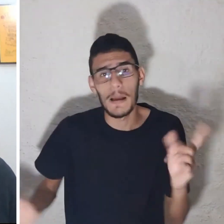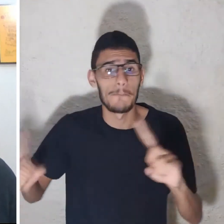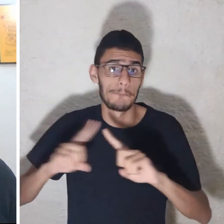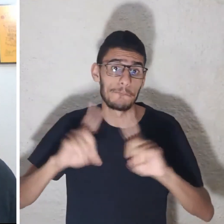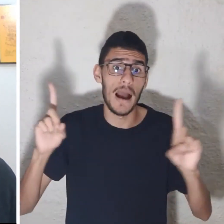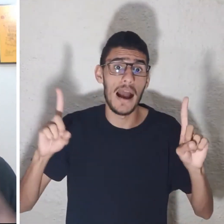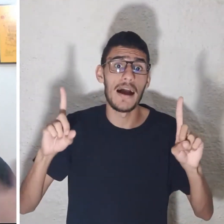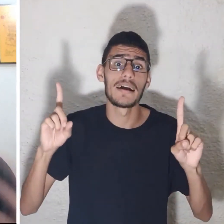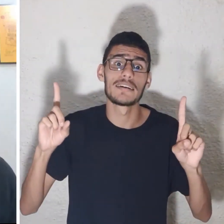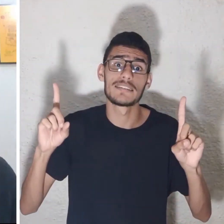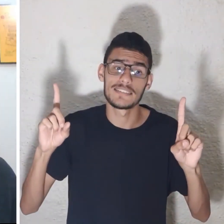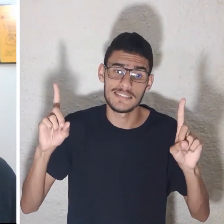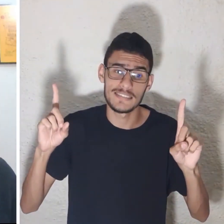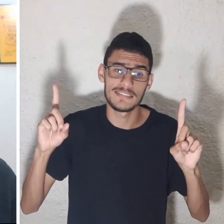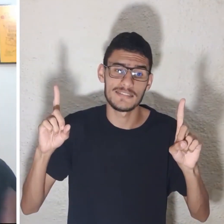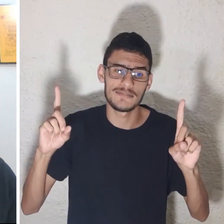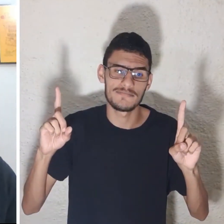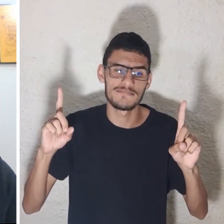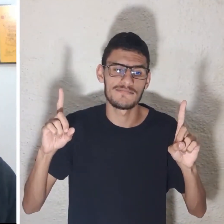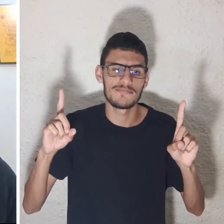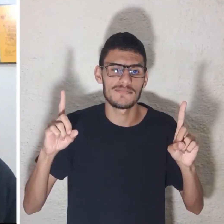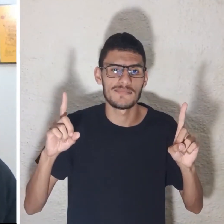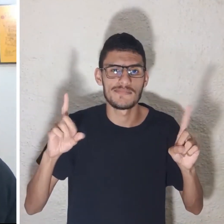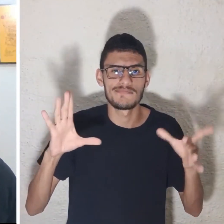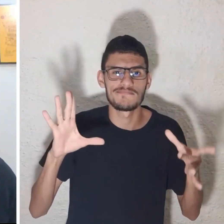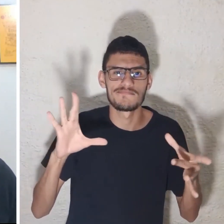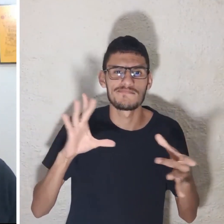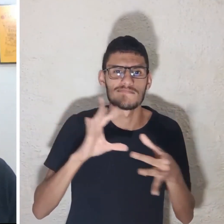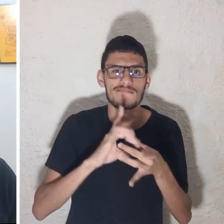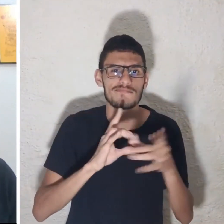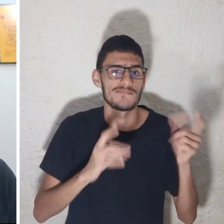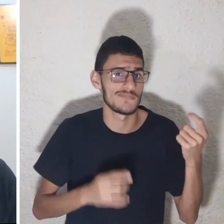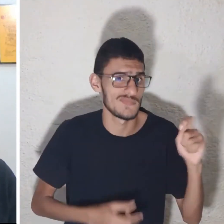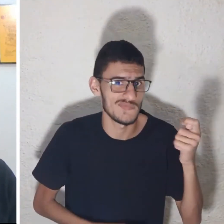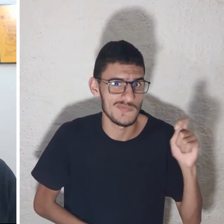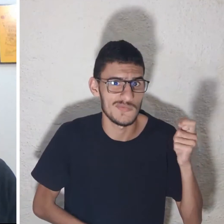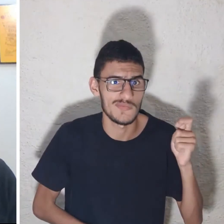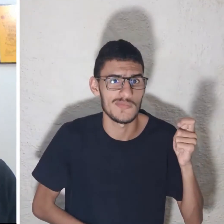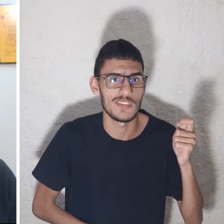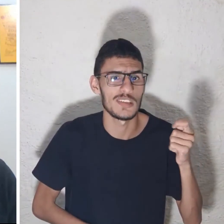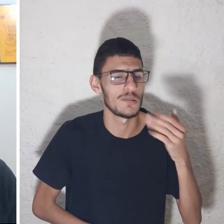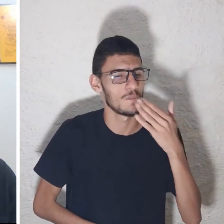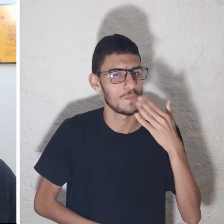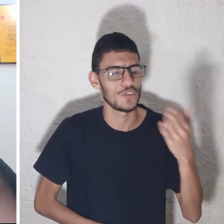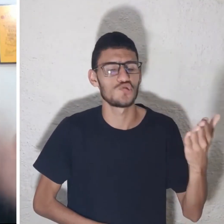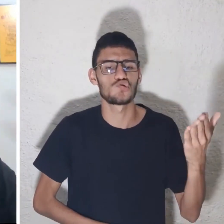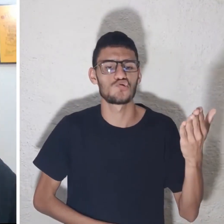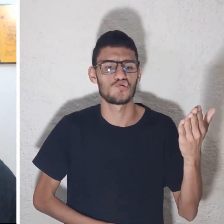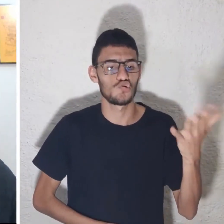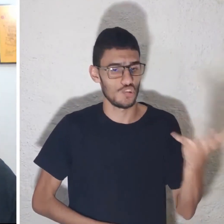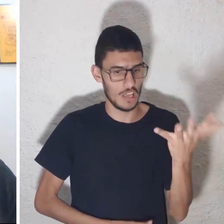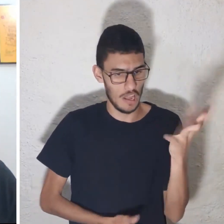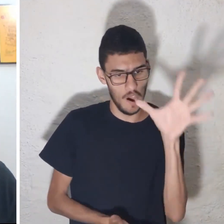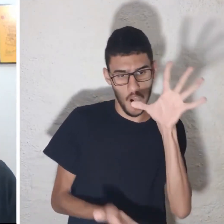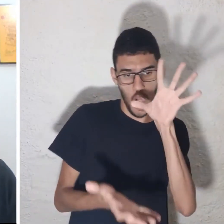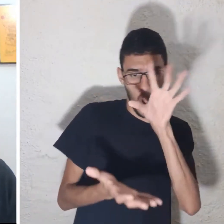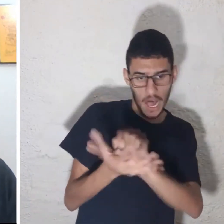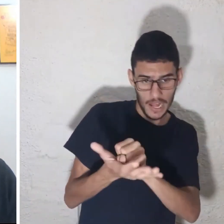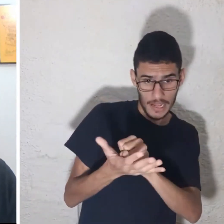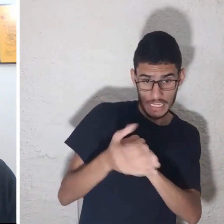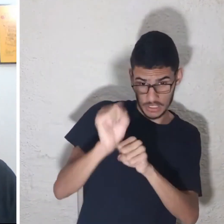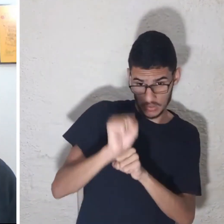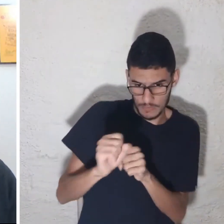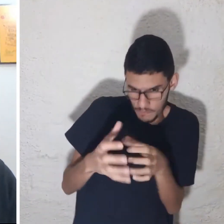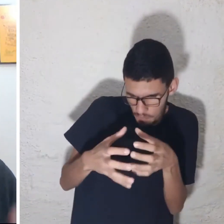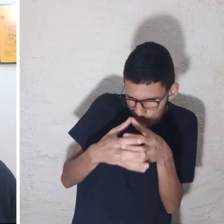numa derrota. Mas a Cisplatina ela acabou não sendo anexada à Argentina, né, que tinha essas pretensões também de que a